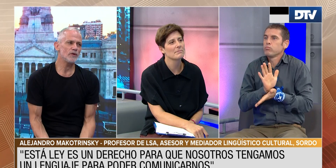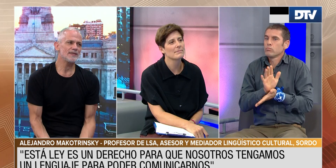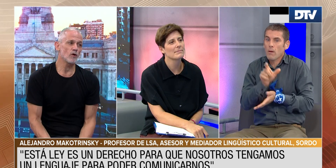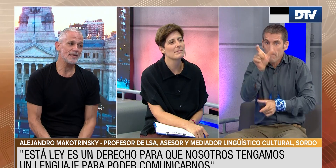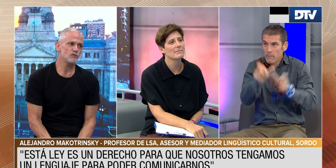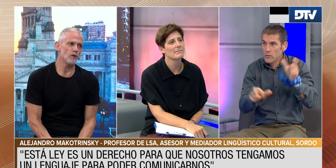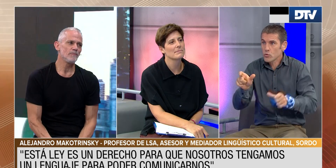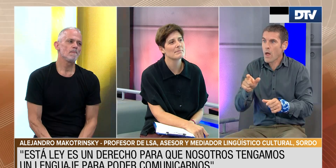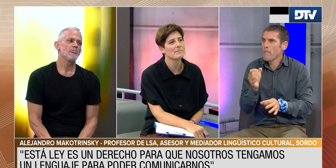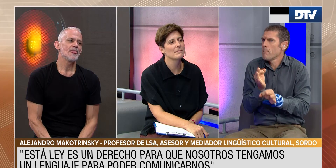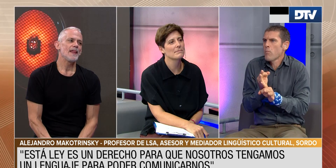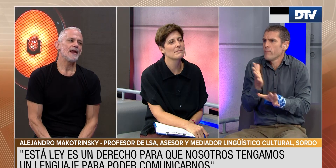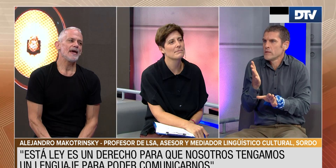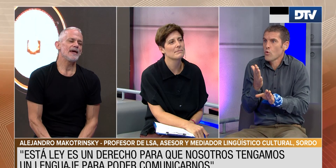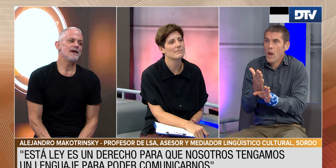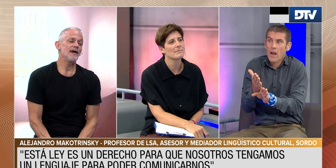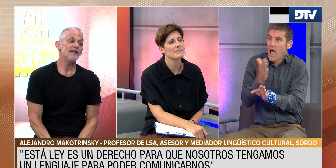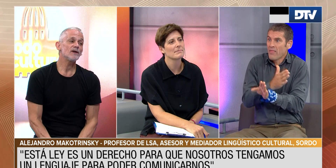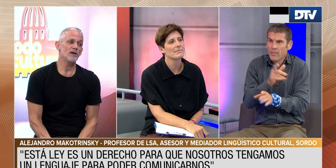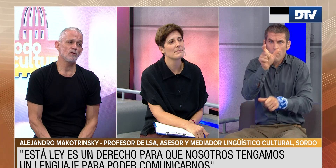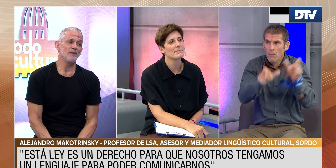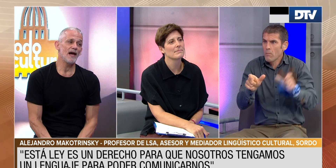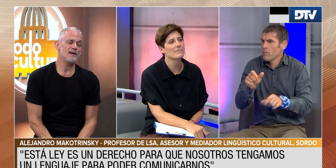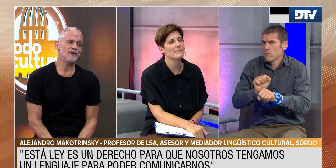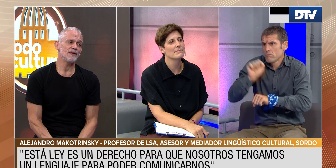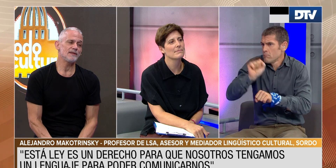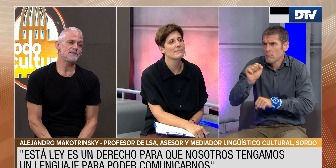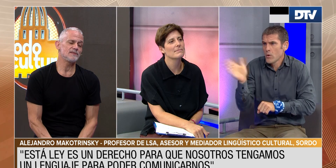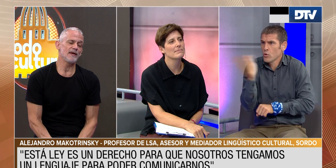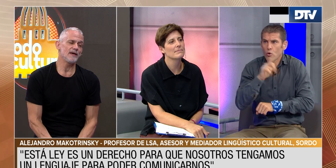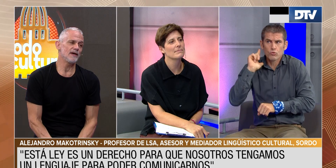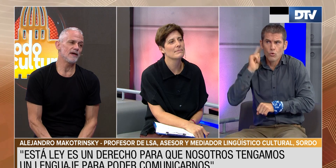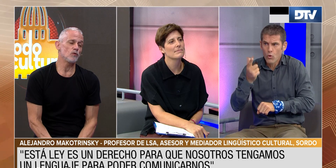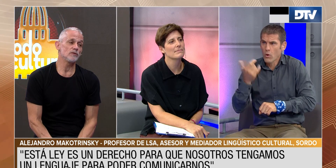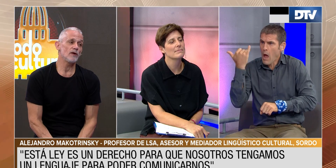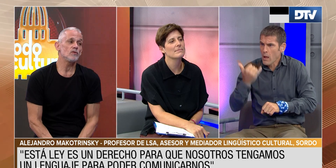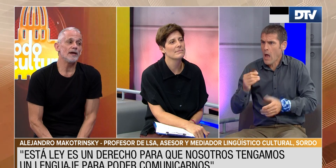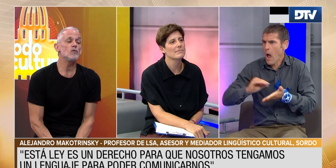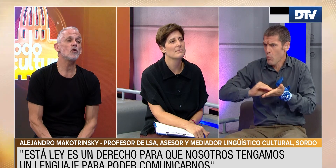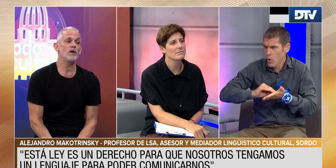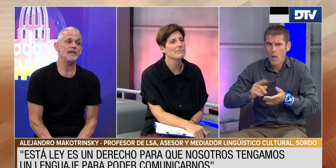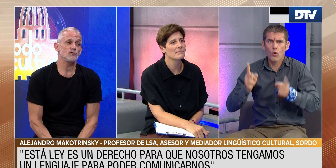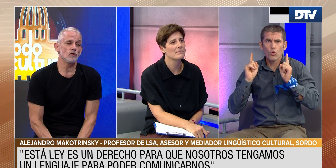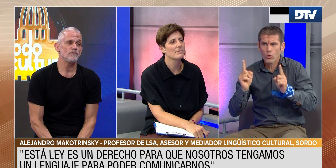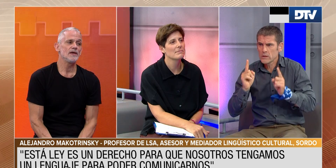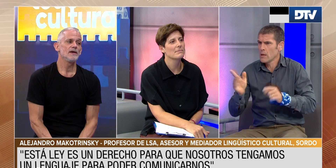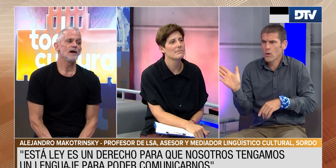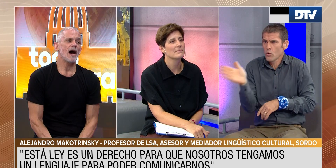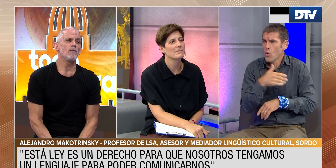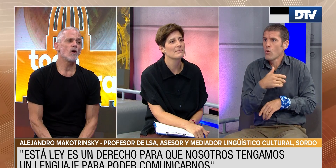¿Por qué fue en este congreso? En este congreso en Milán se juntaron en un